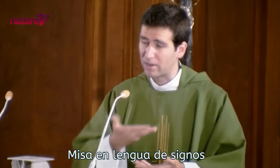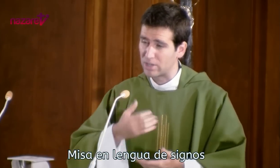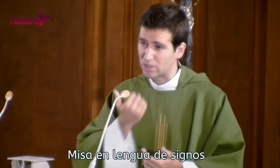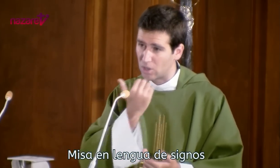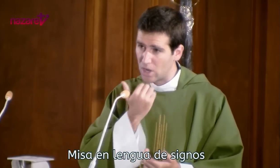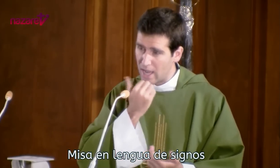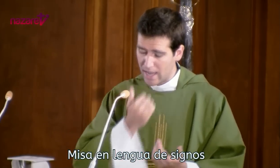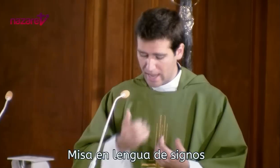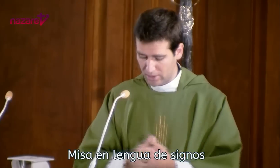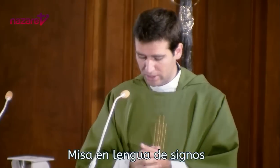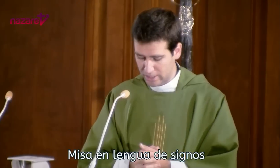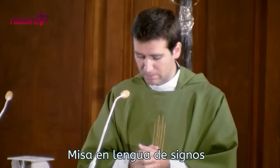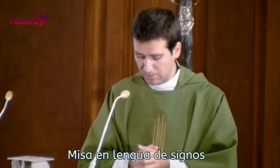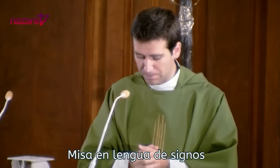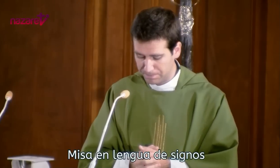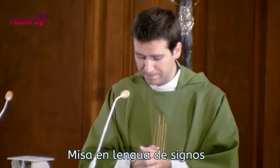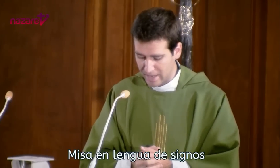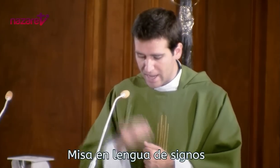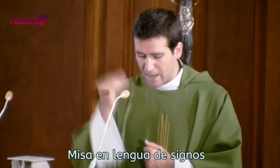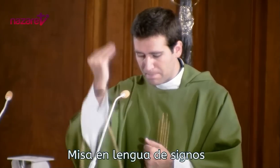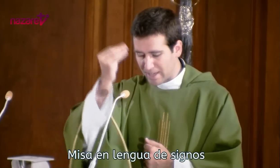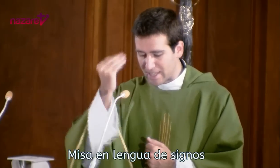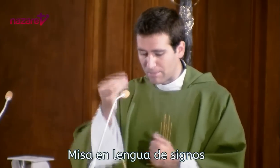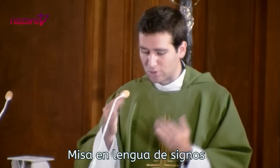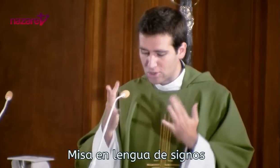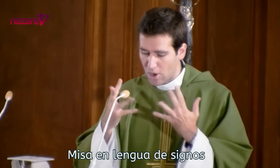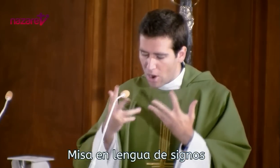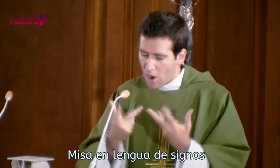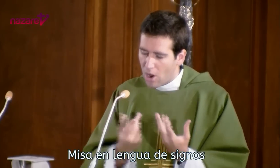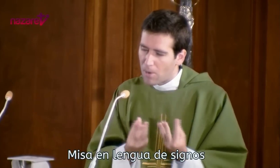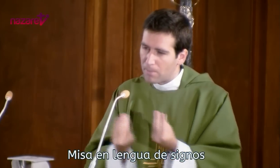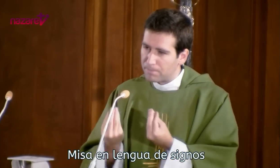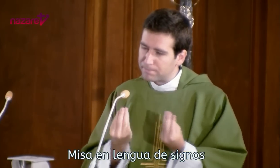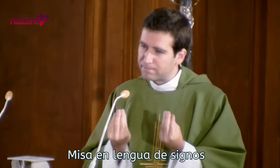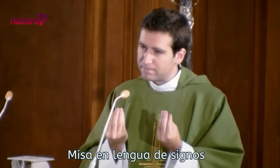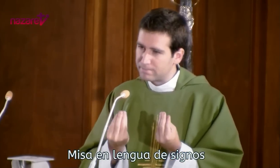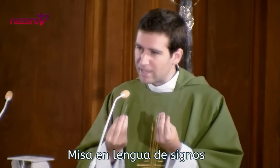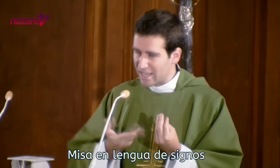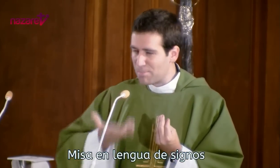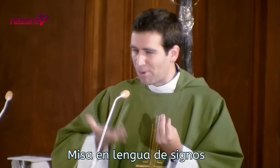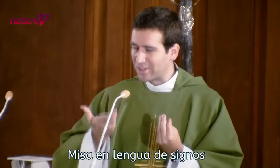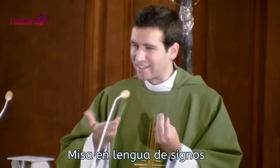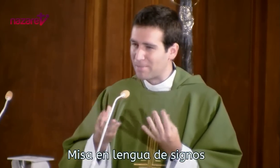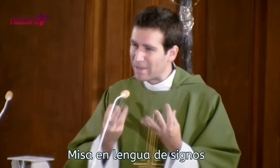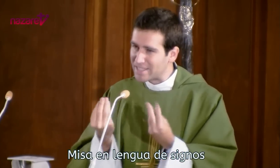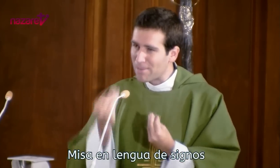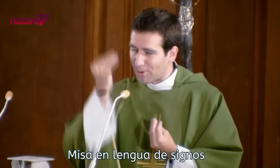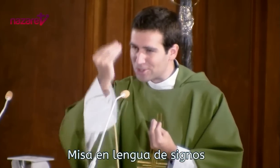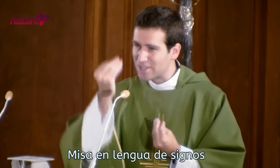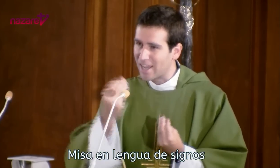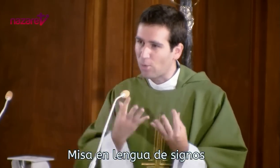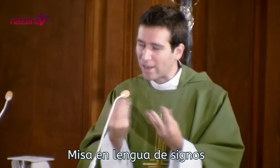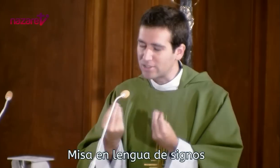nuestro egoísmo. Pensemos, es importante, pensemos cuánto